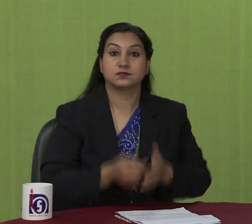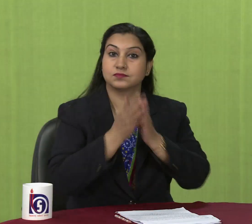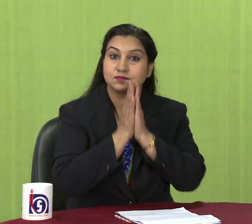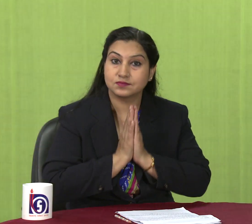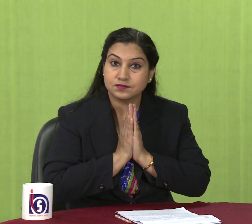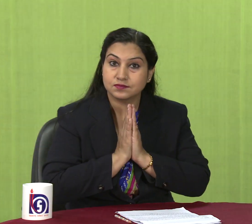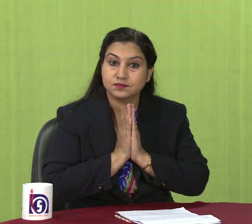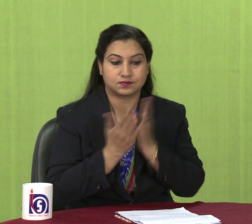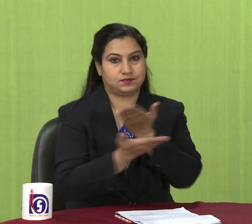नमस्कार शिक्षार्थियों।